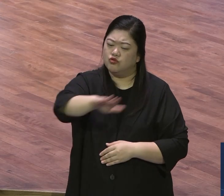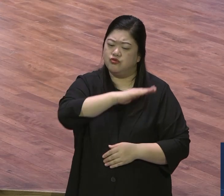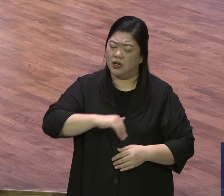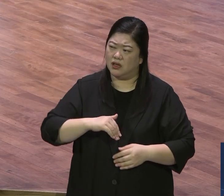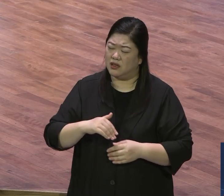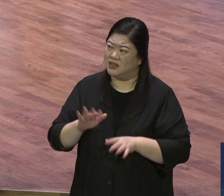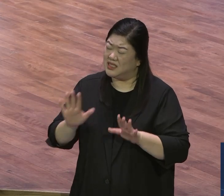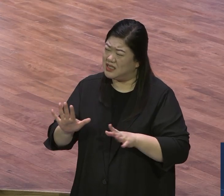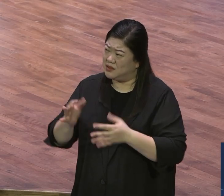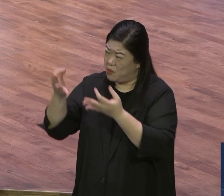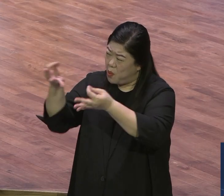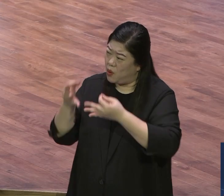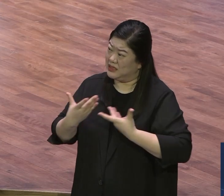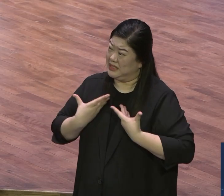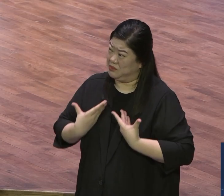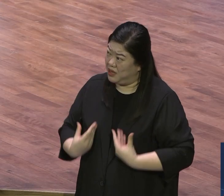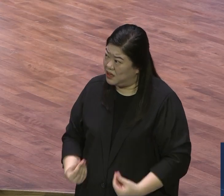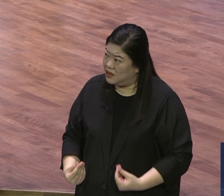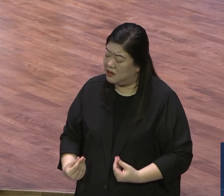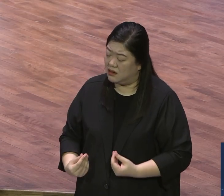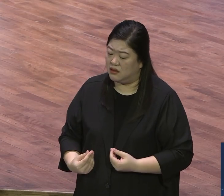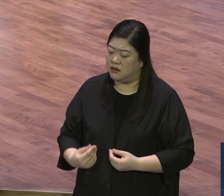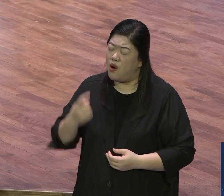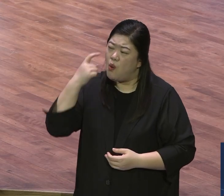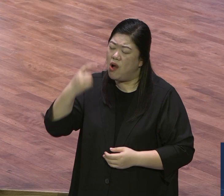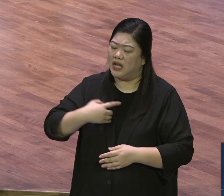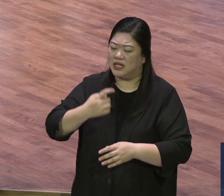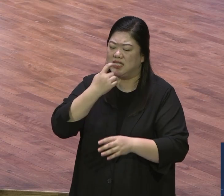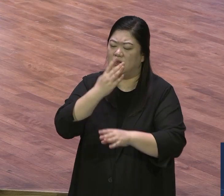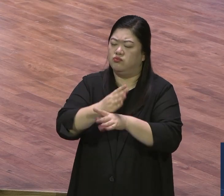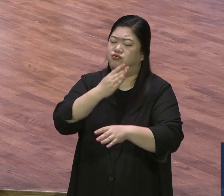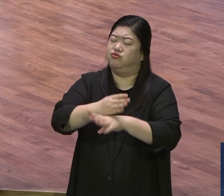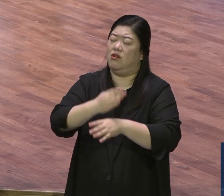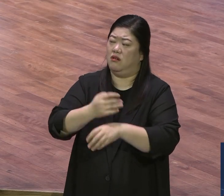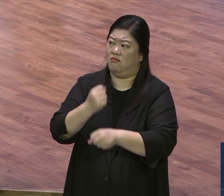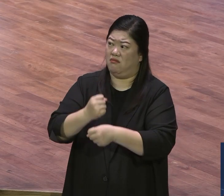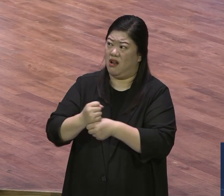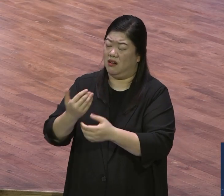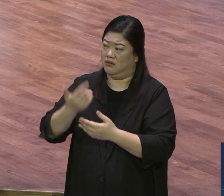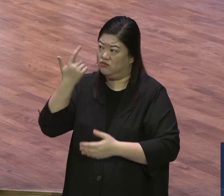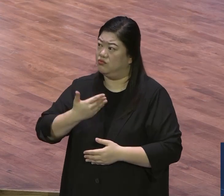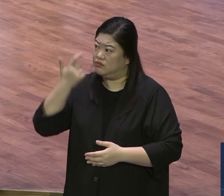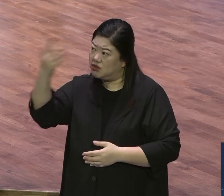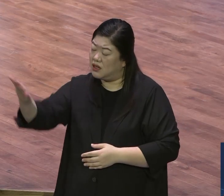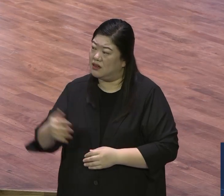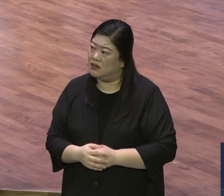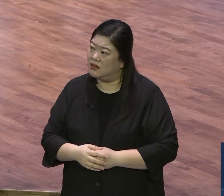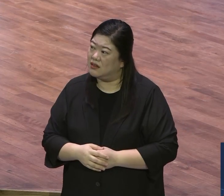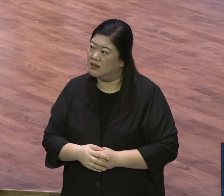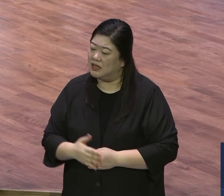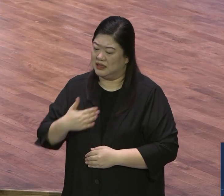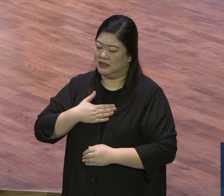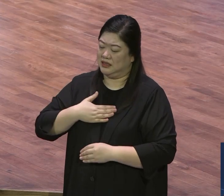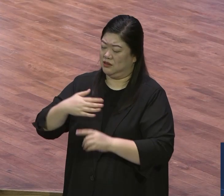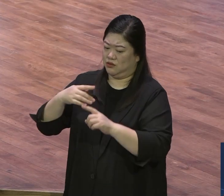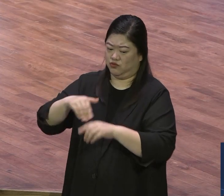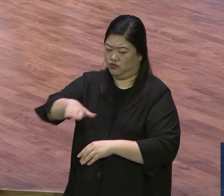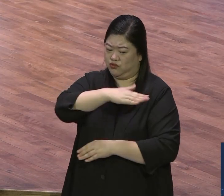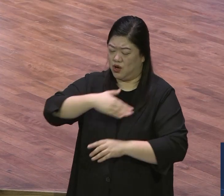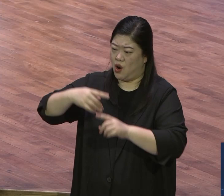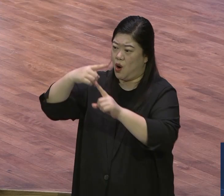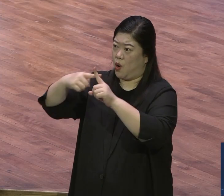하나님 없는 사회 공산국가로 다 만들고 계십니까? 하나님 우리가 얼마나 주의 교회를 자파